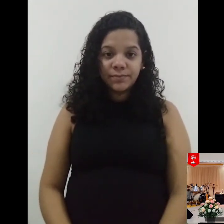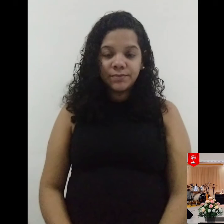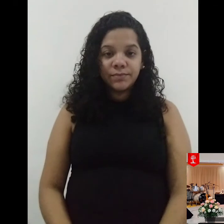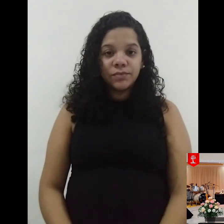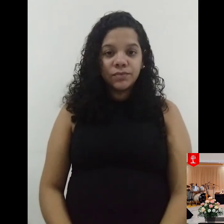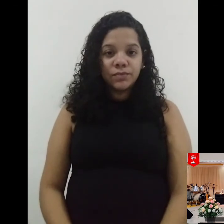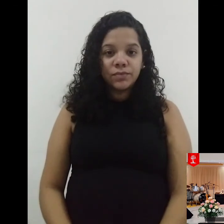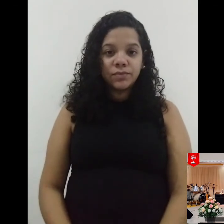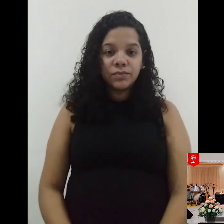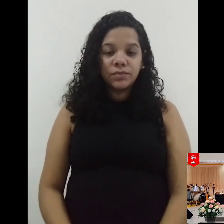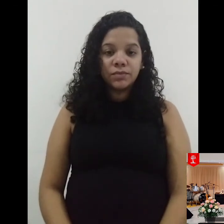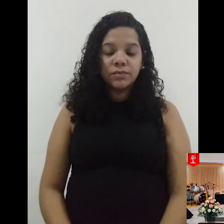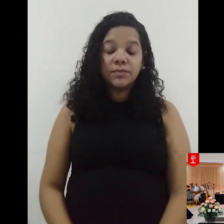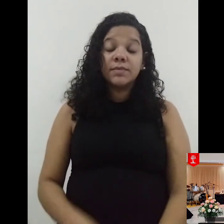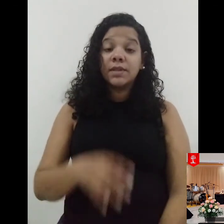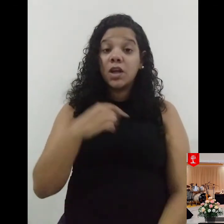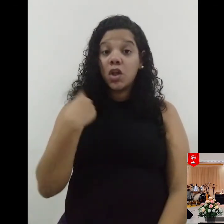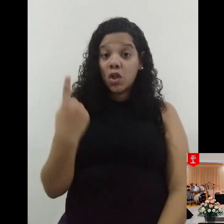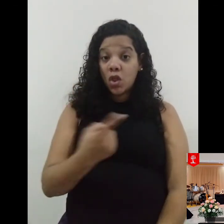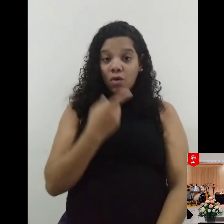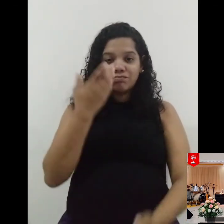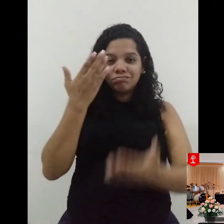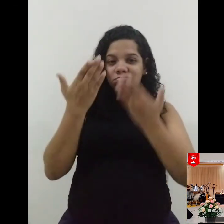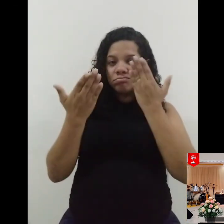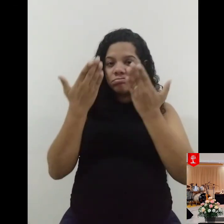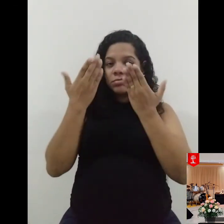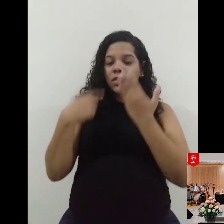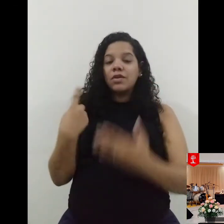aí a tendência é a gente concluir que estamos bem,